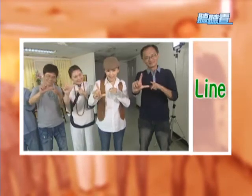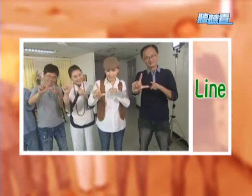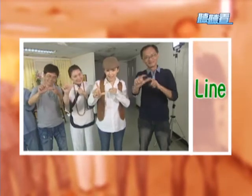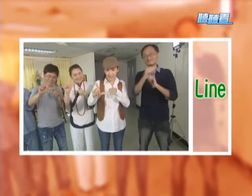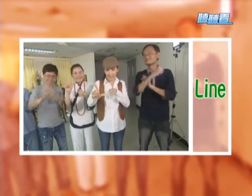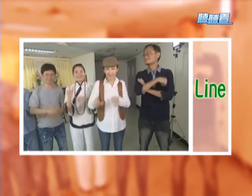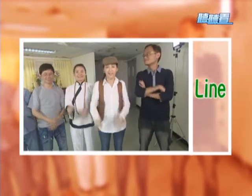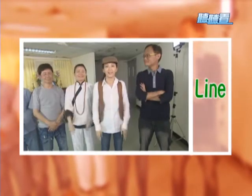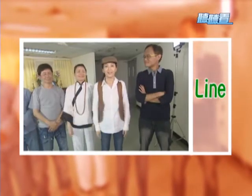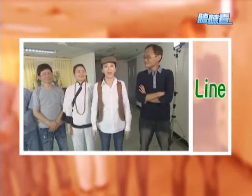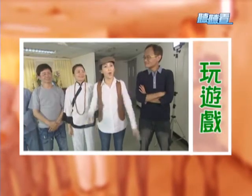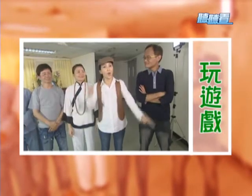，line，